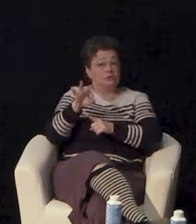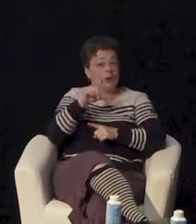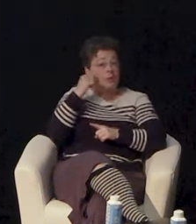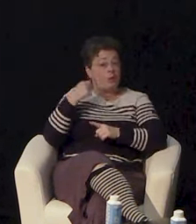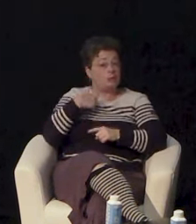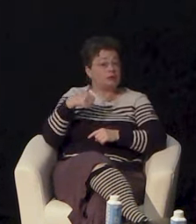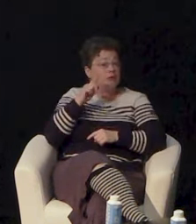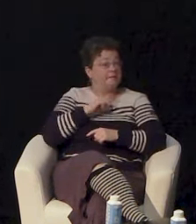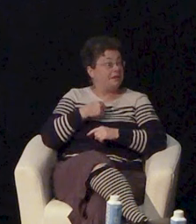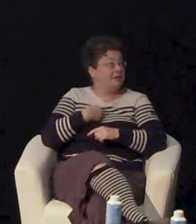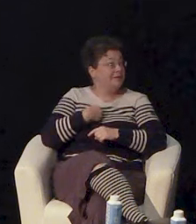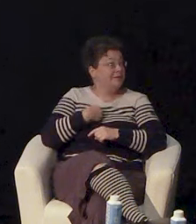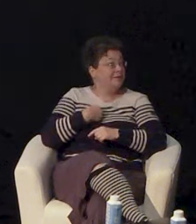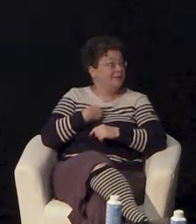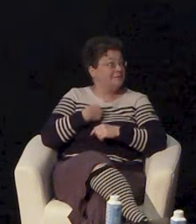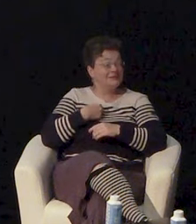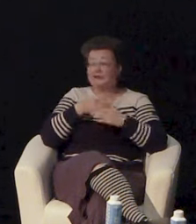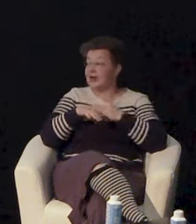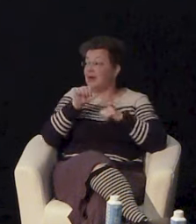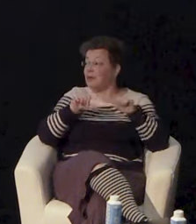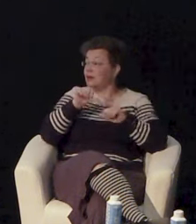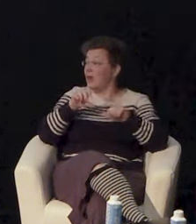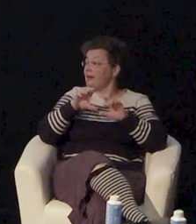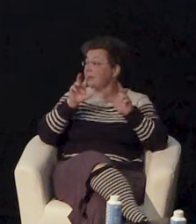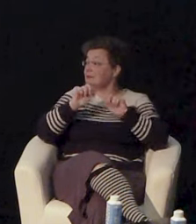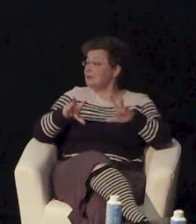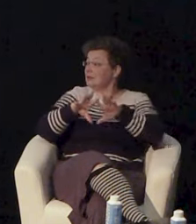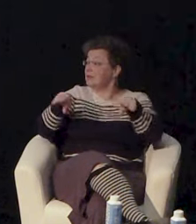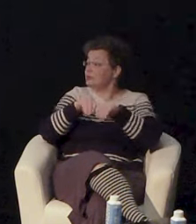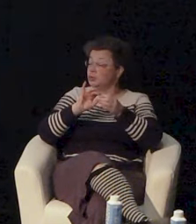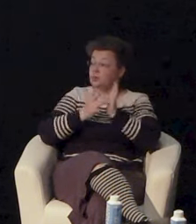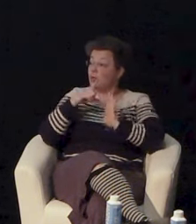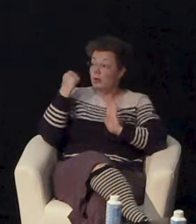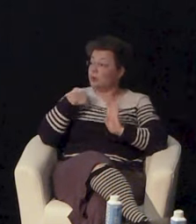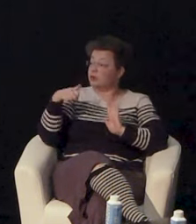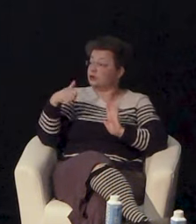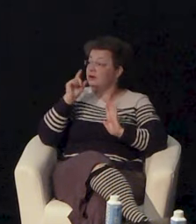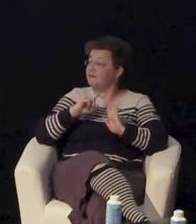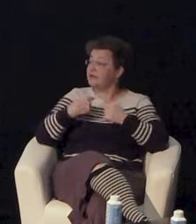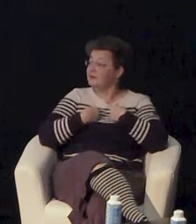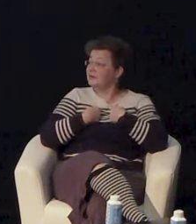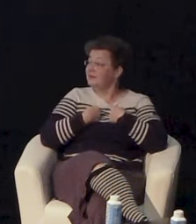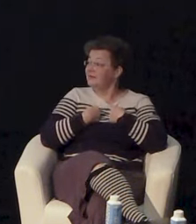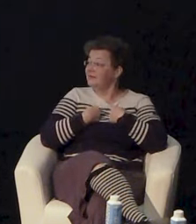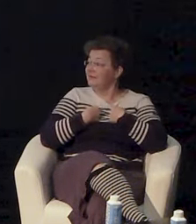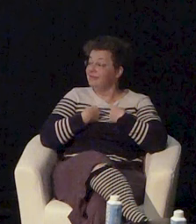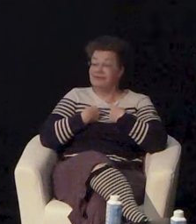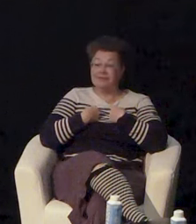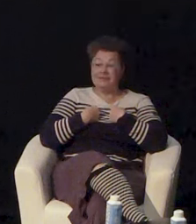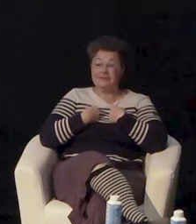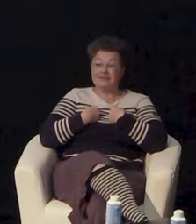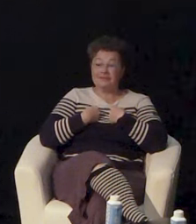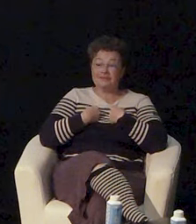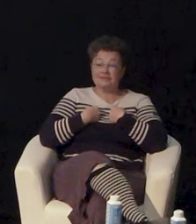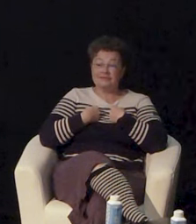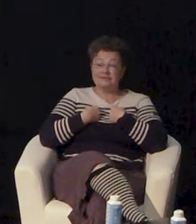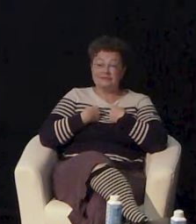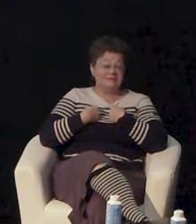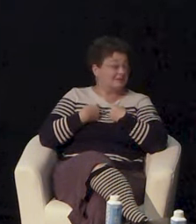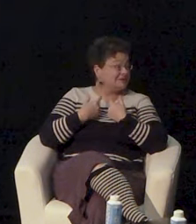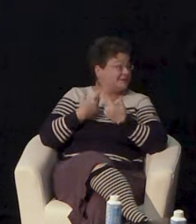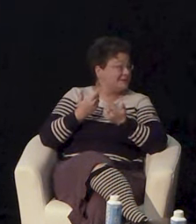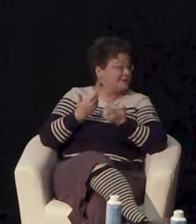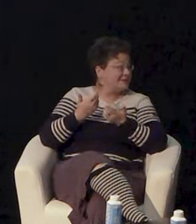dans la société puis dans le monde où je travaille, c'est que des mecs, voilà. Je suis la seule femme et je suis